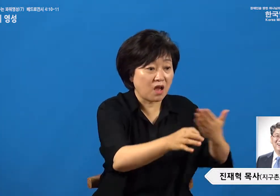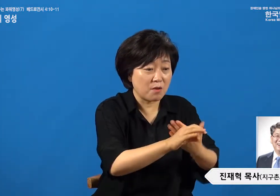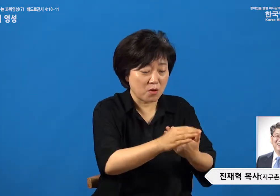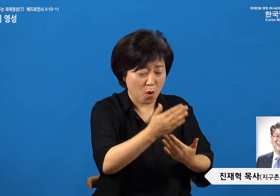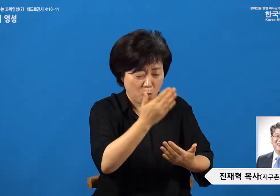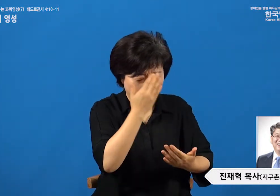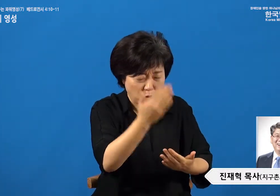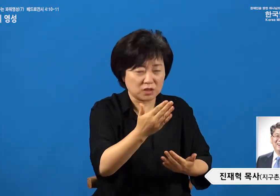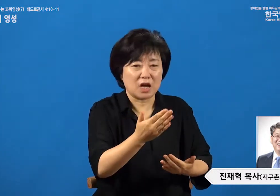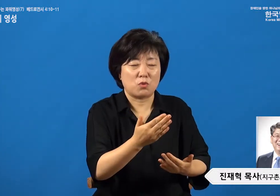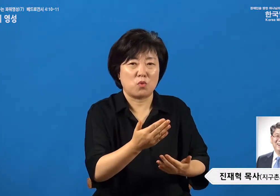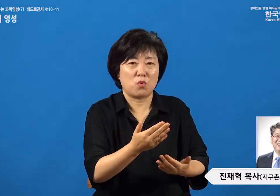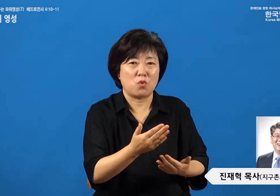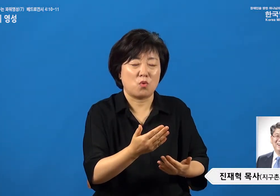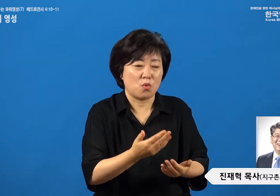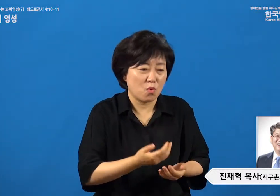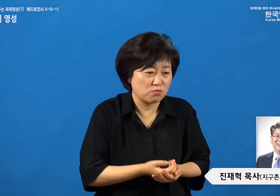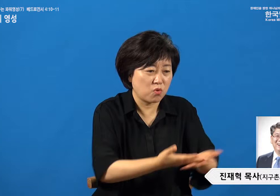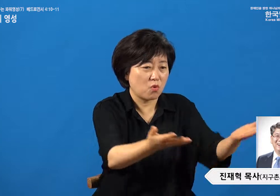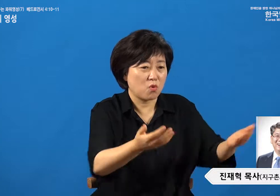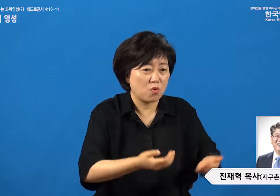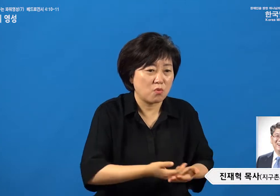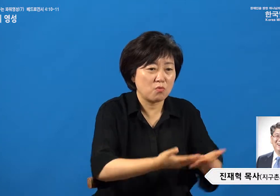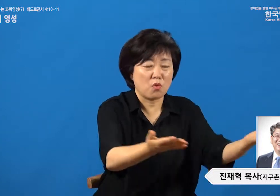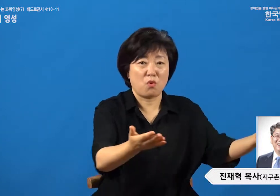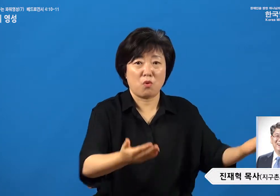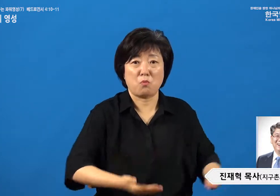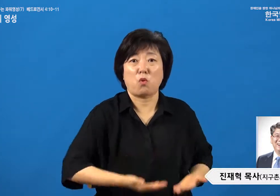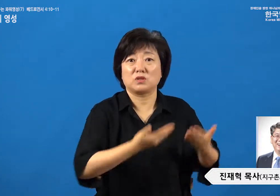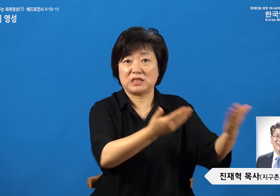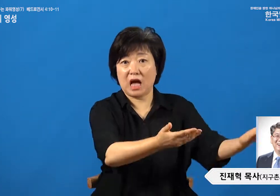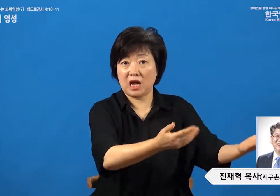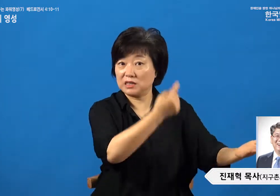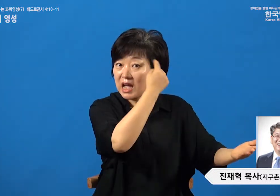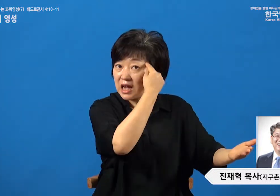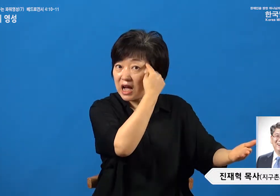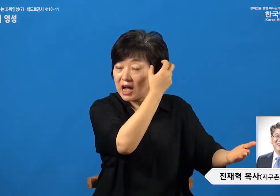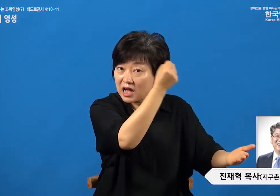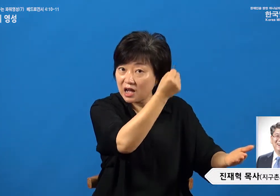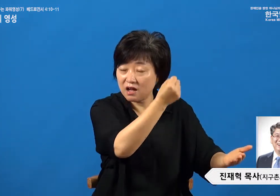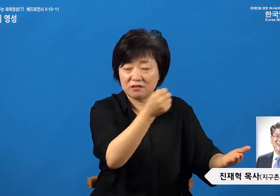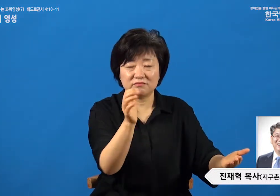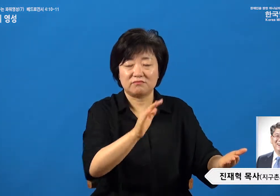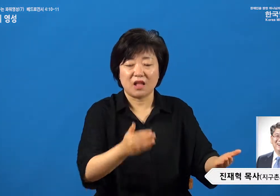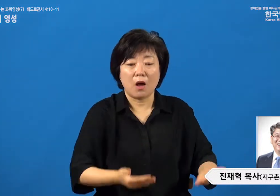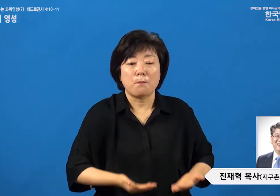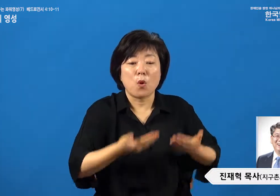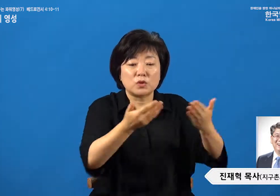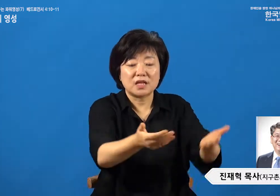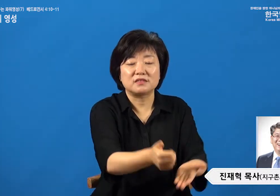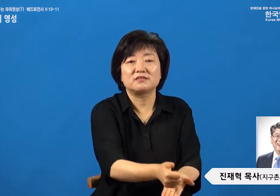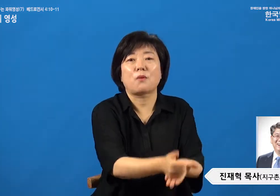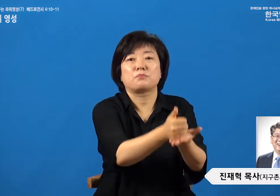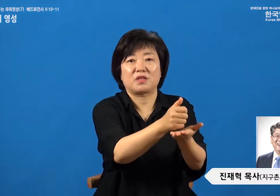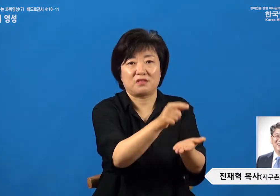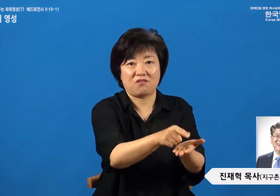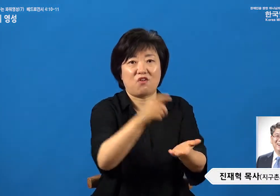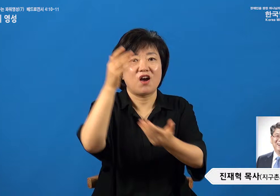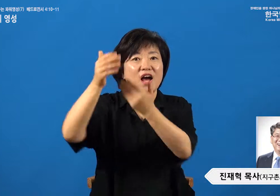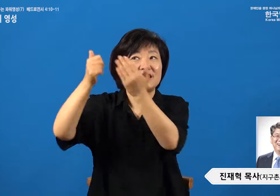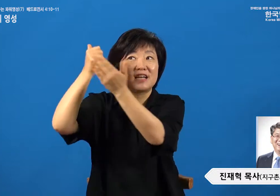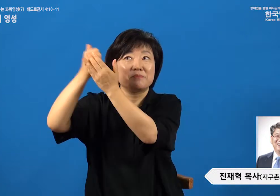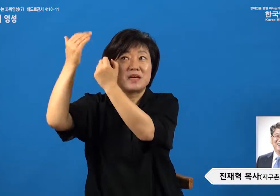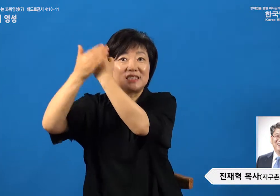다 공짜로, 프리로 하는 것을 봉사로 생각할지 모릅니다. 그러나 봉사는 섬기는 것입니다.